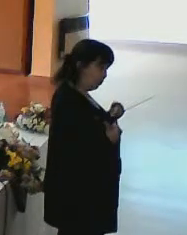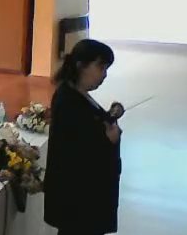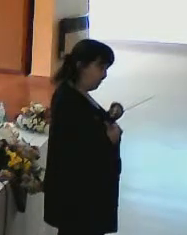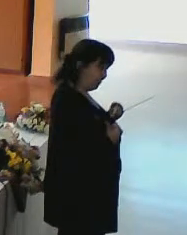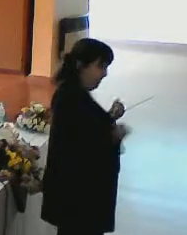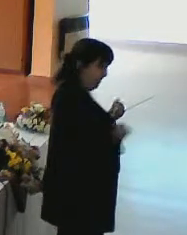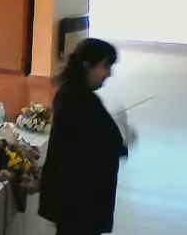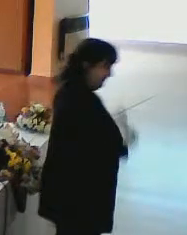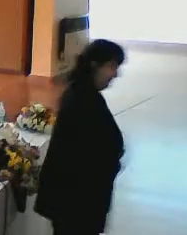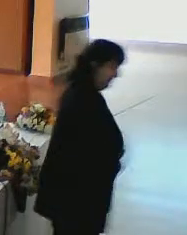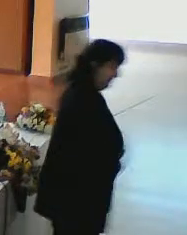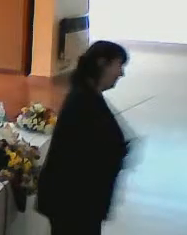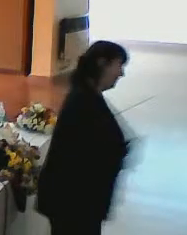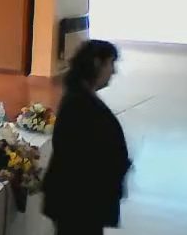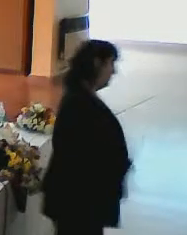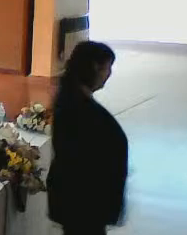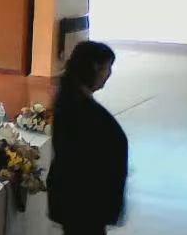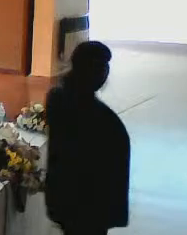Bueno,